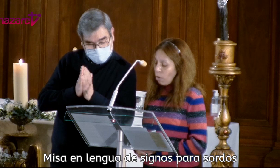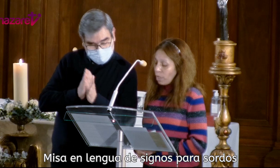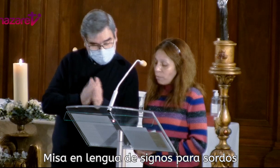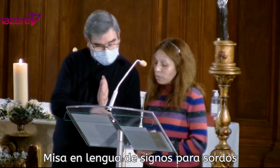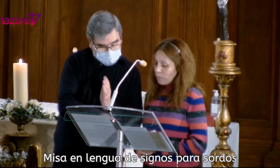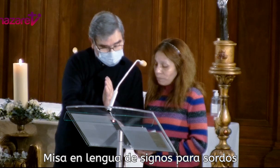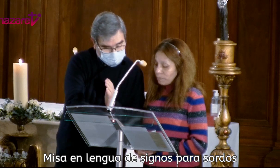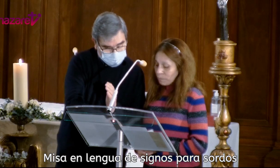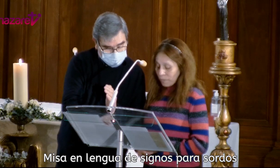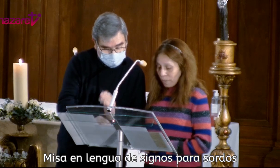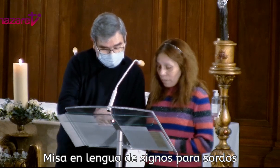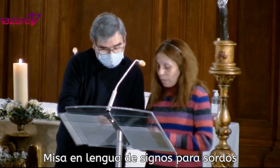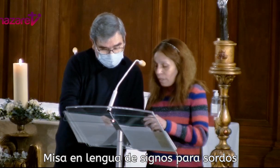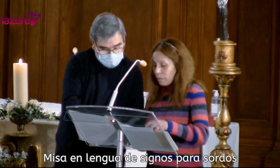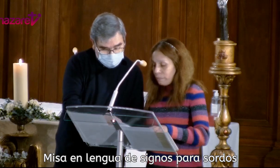Oremos.